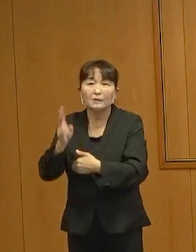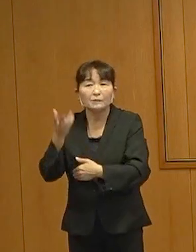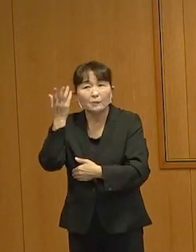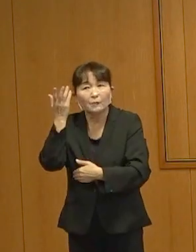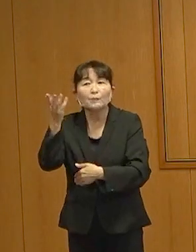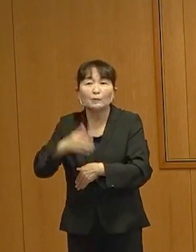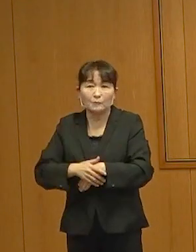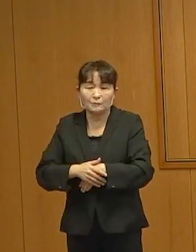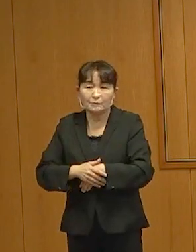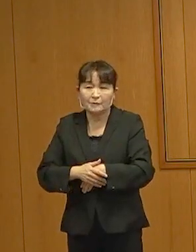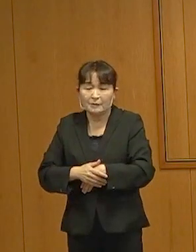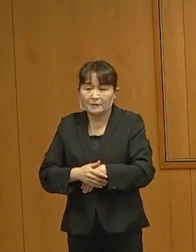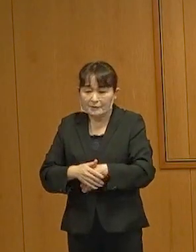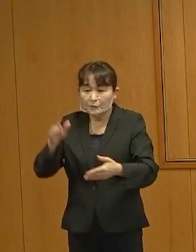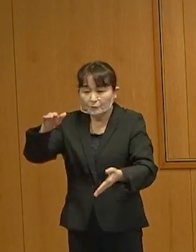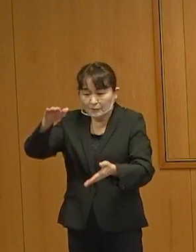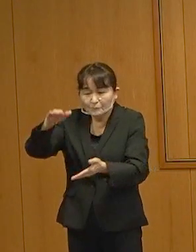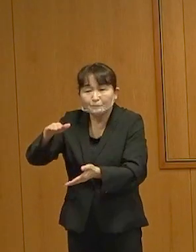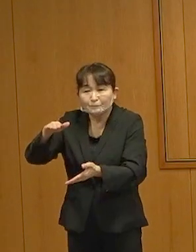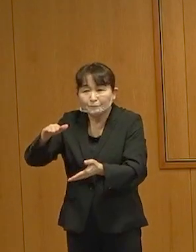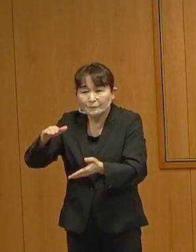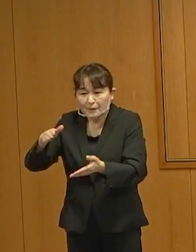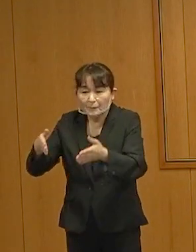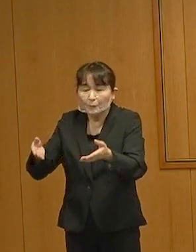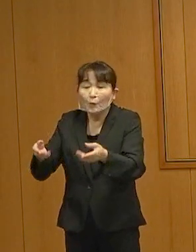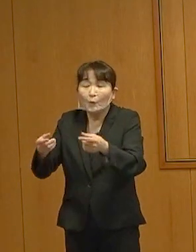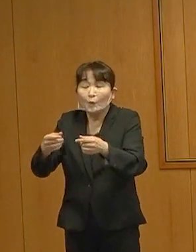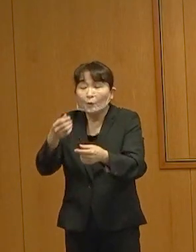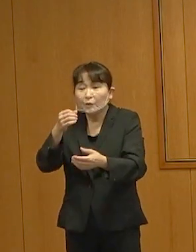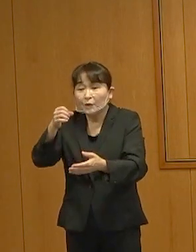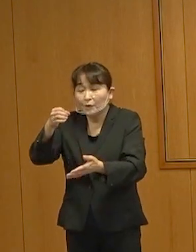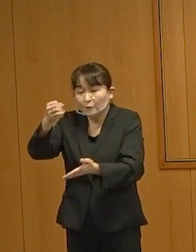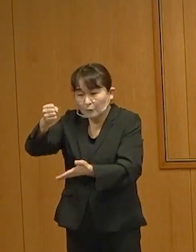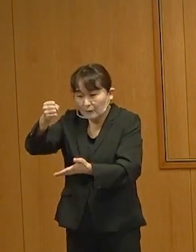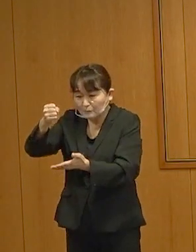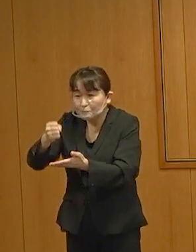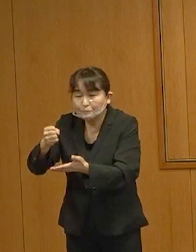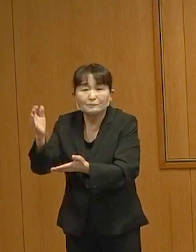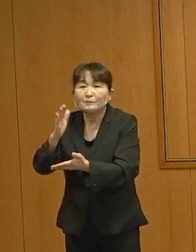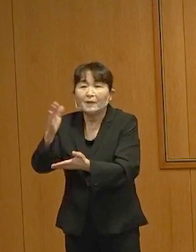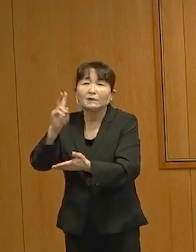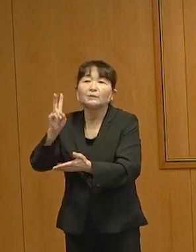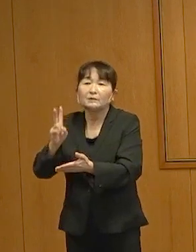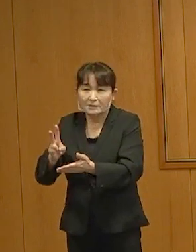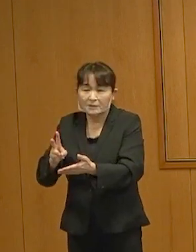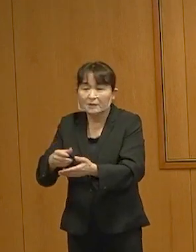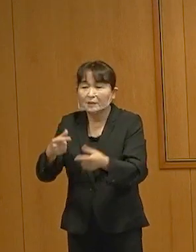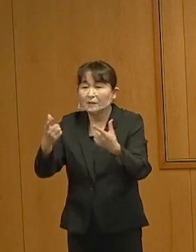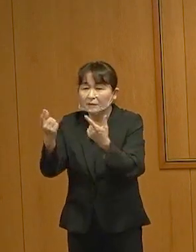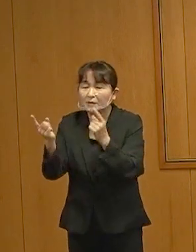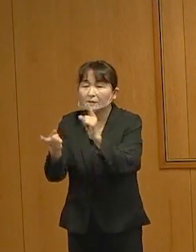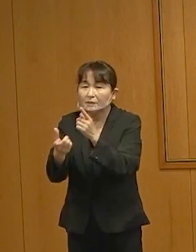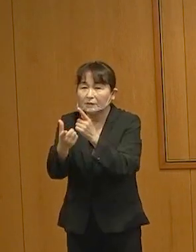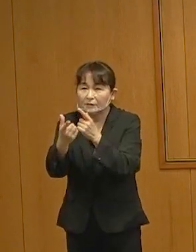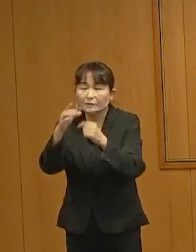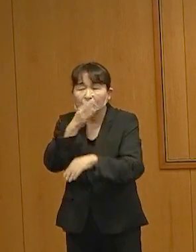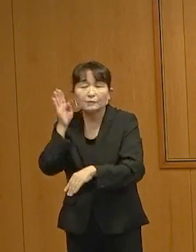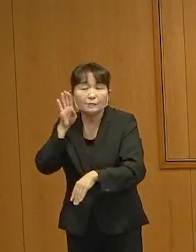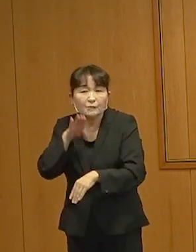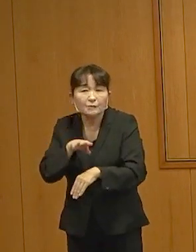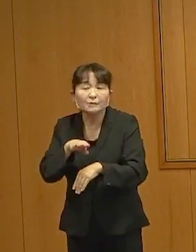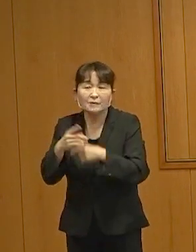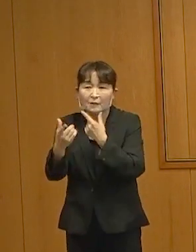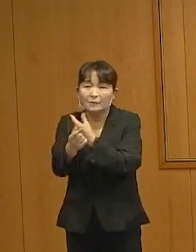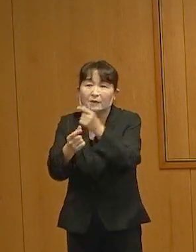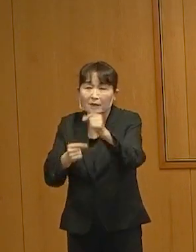がそれで圧縮をされるようなことのないようにですね、柔軟な投資環境というのを見たいとは思